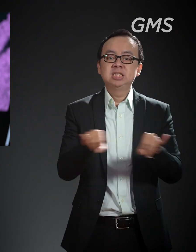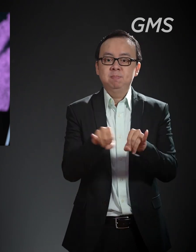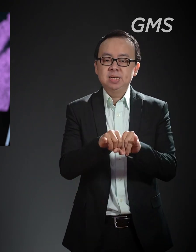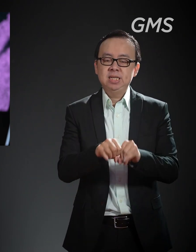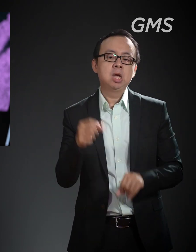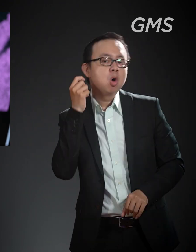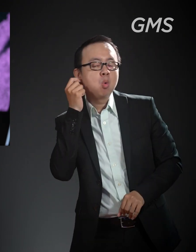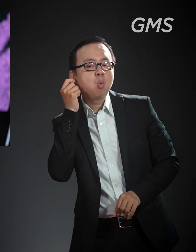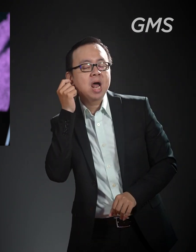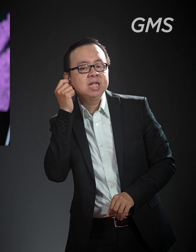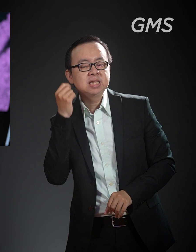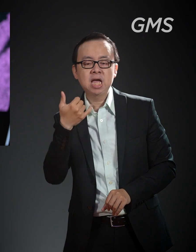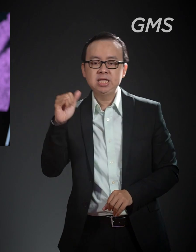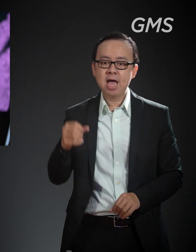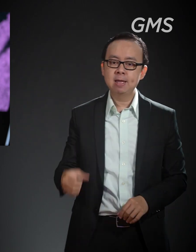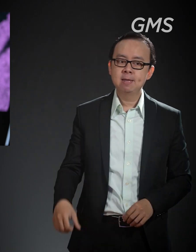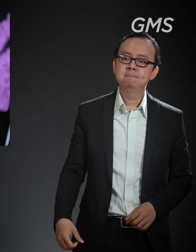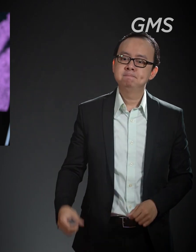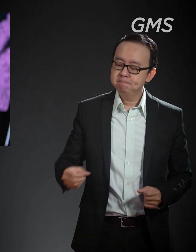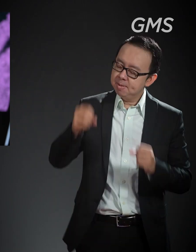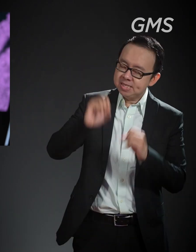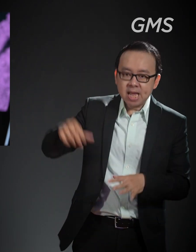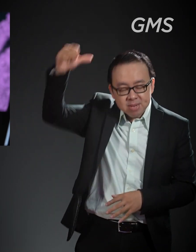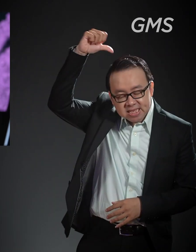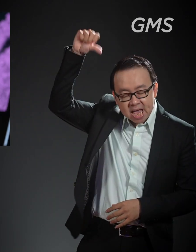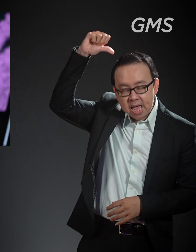itu untuk membasuh kaki kepala Yesus.